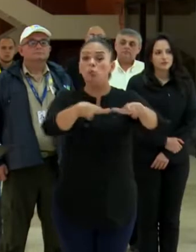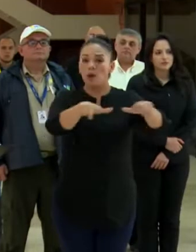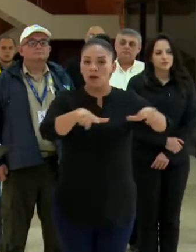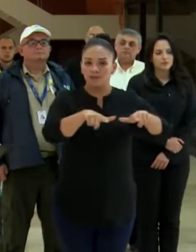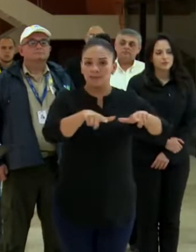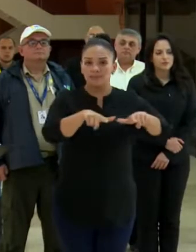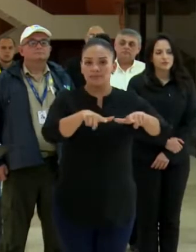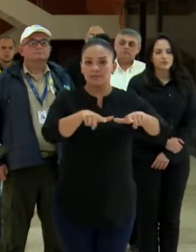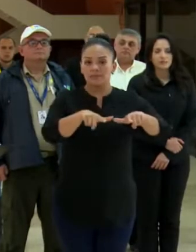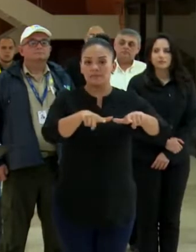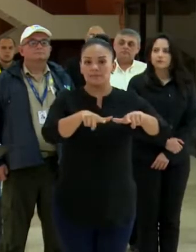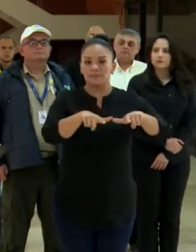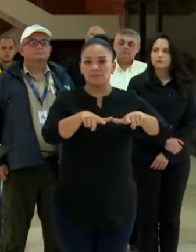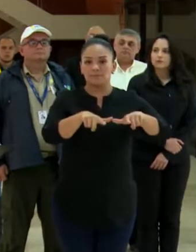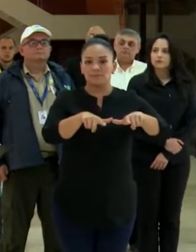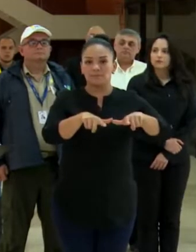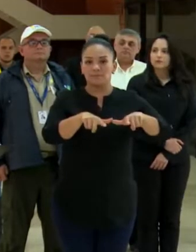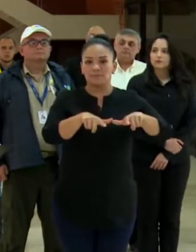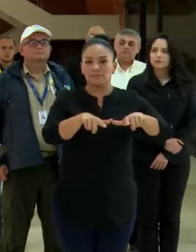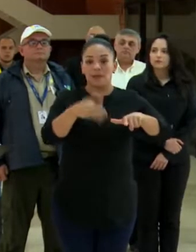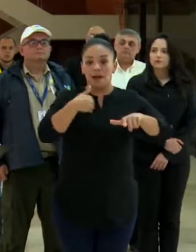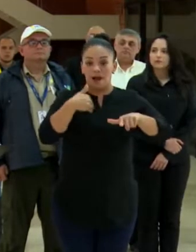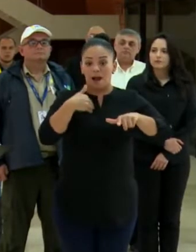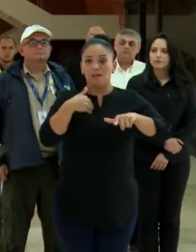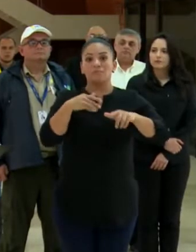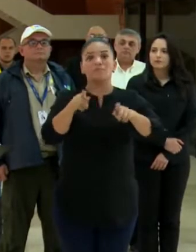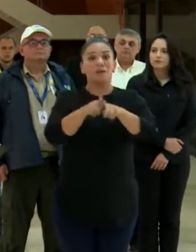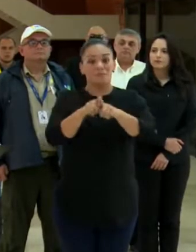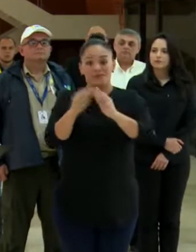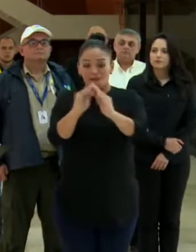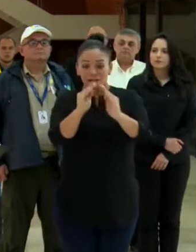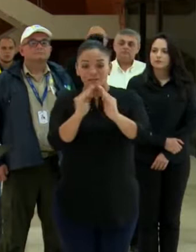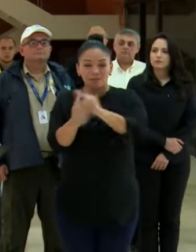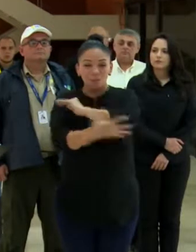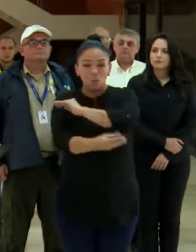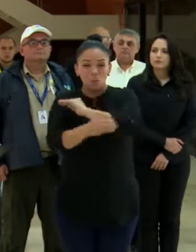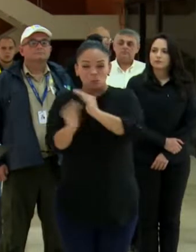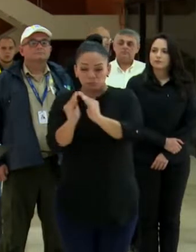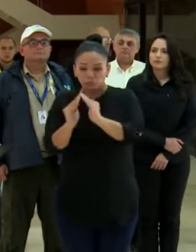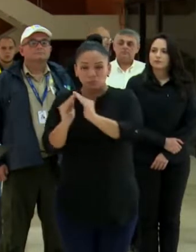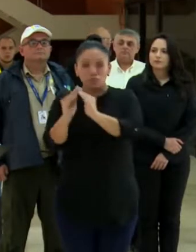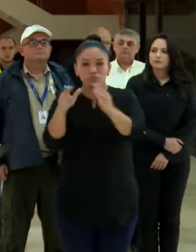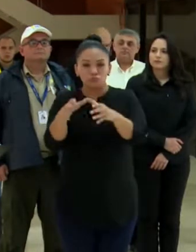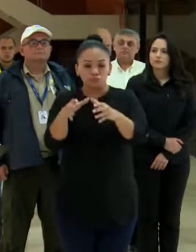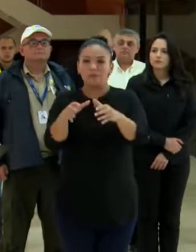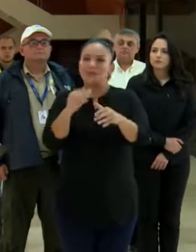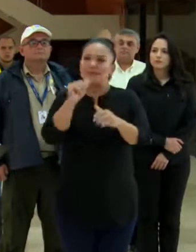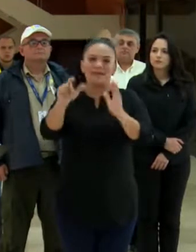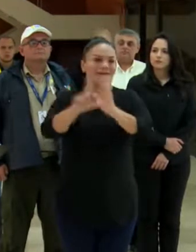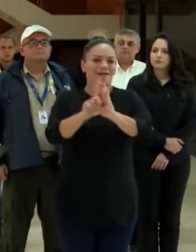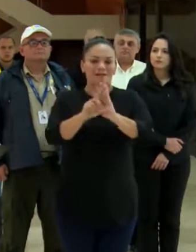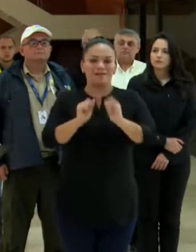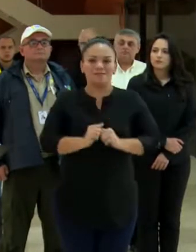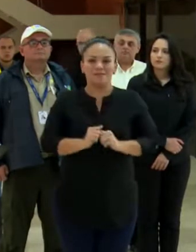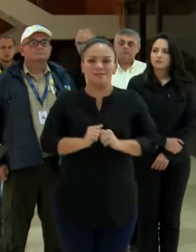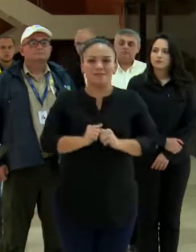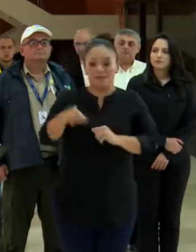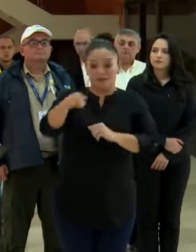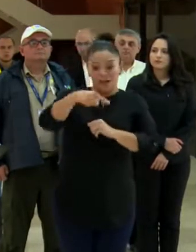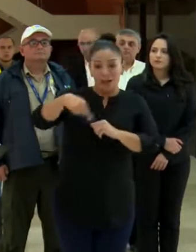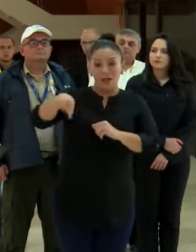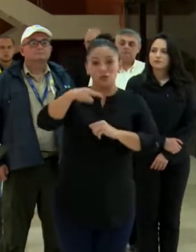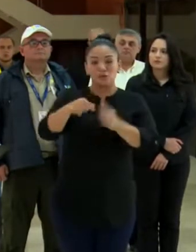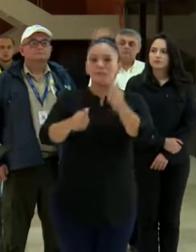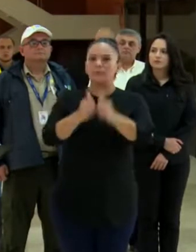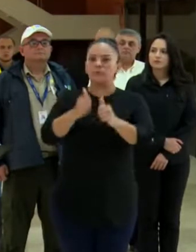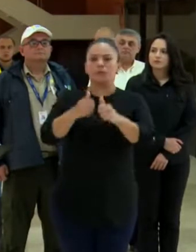lugares donde hay asentamientos humanos ilegales y que un porcentaje importante de ellos